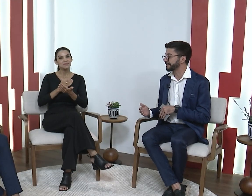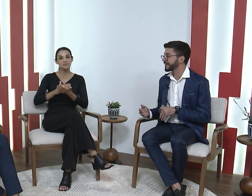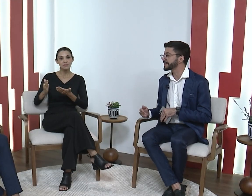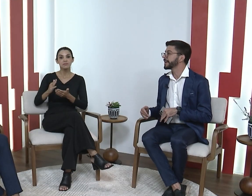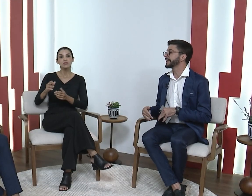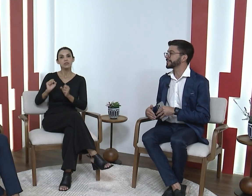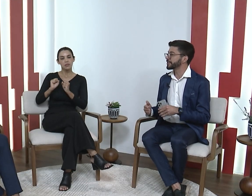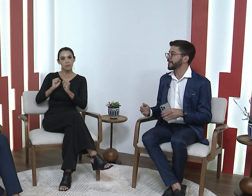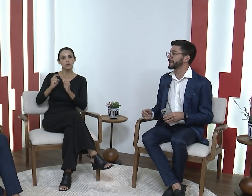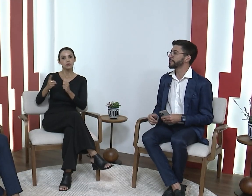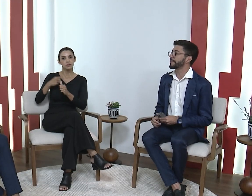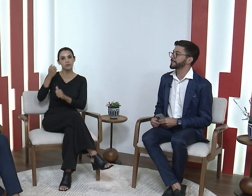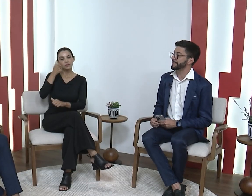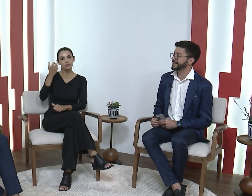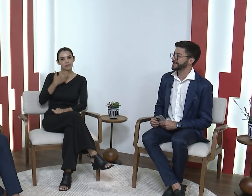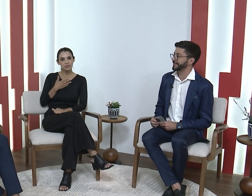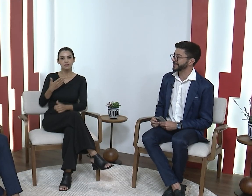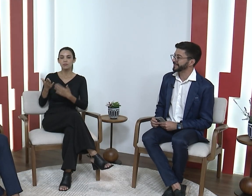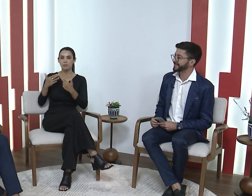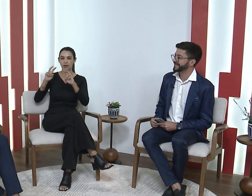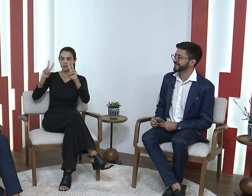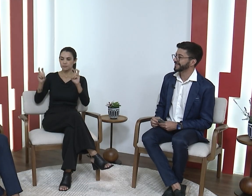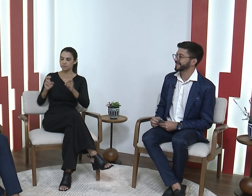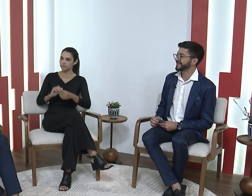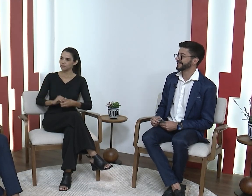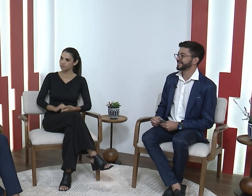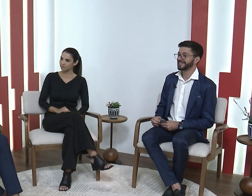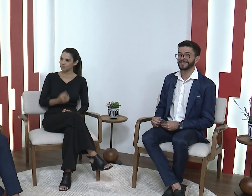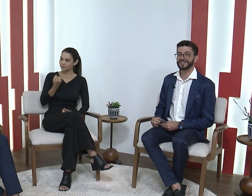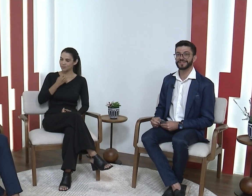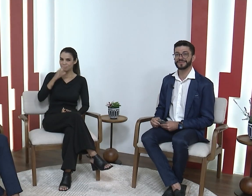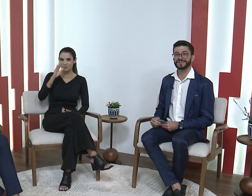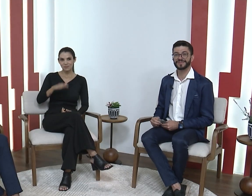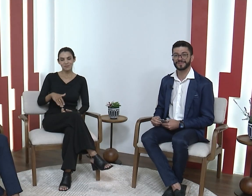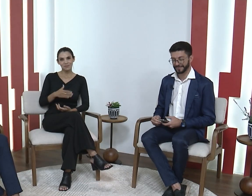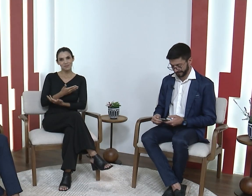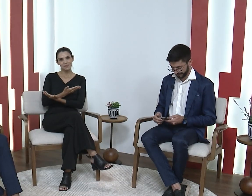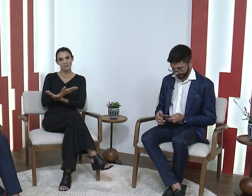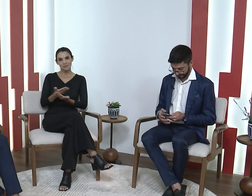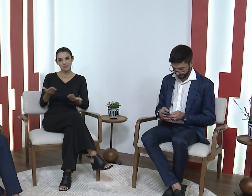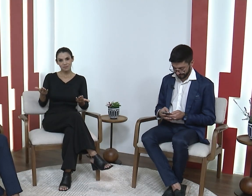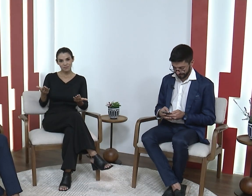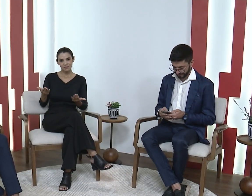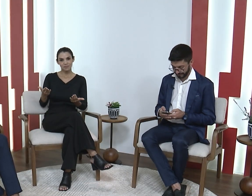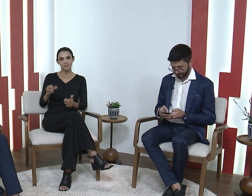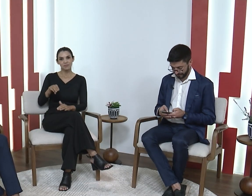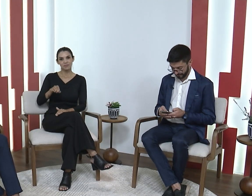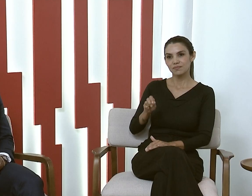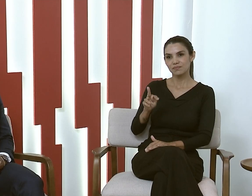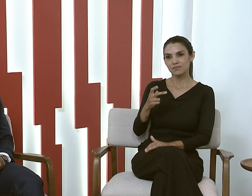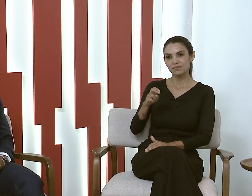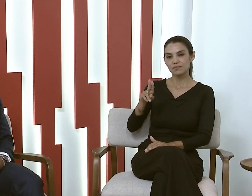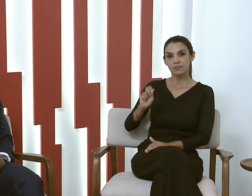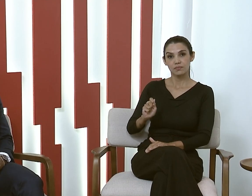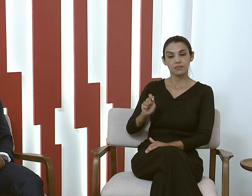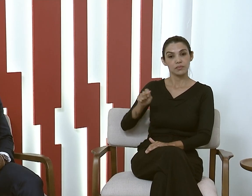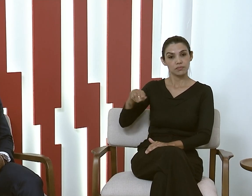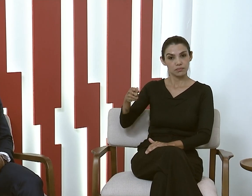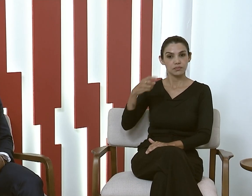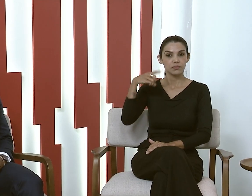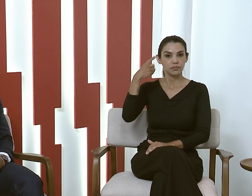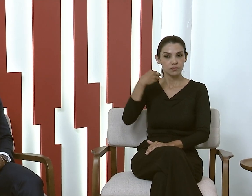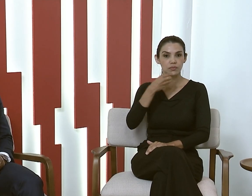se descrevesse e a gente vai bater um papo sobre esse assunto. Olá, boa tarde a todos. Eu sou Matheus Martins, advogado, sou um homem de